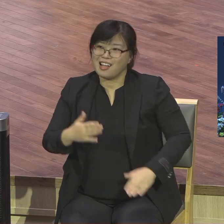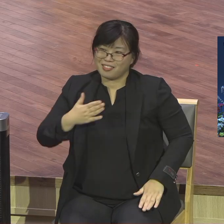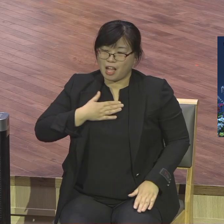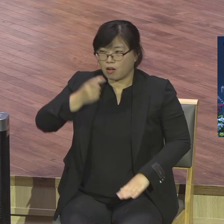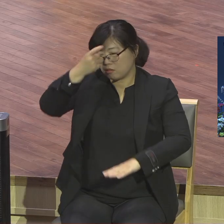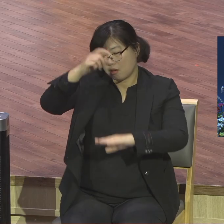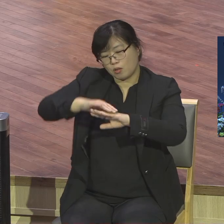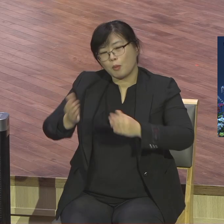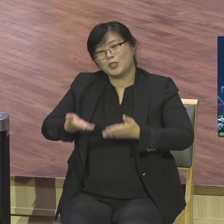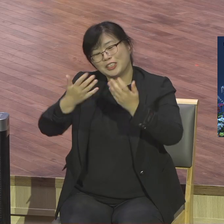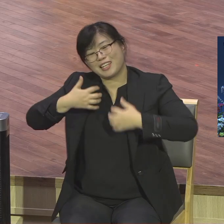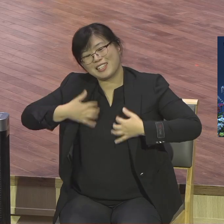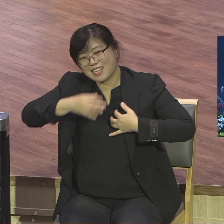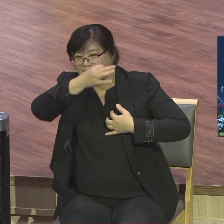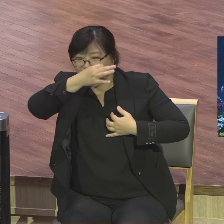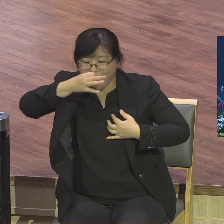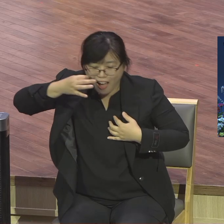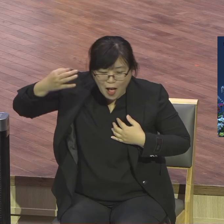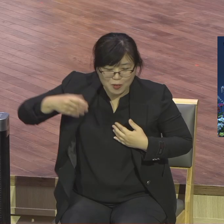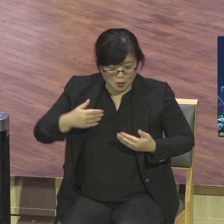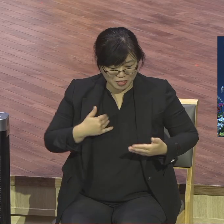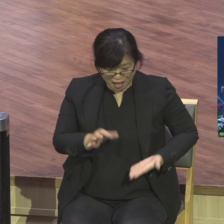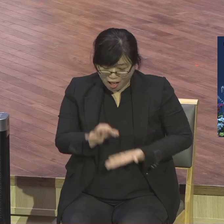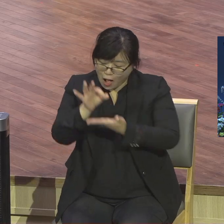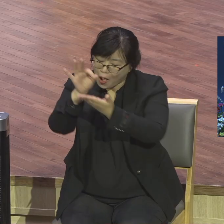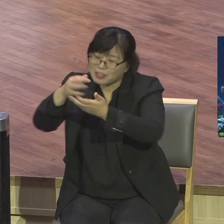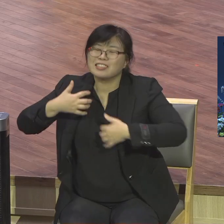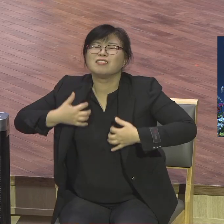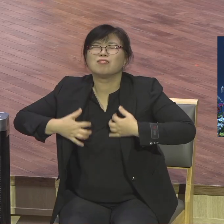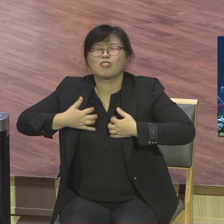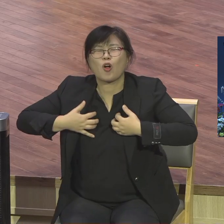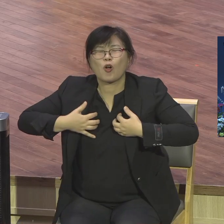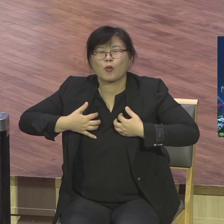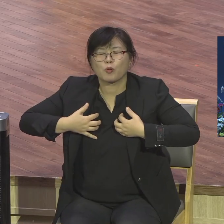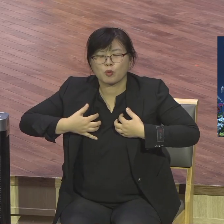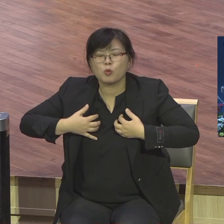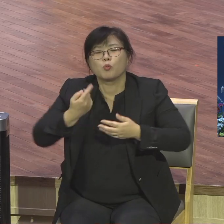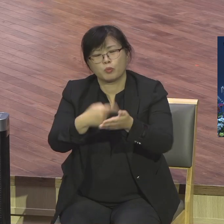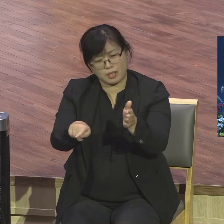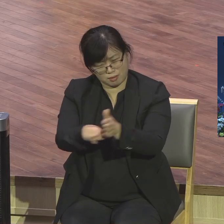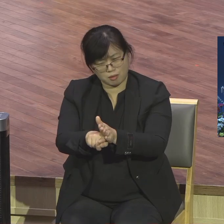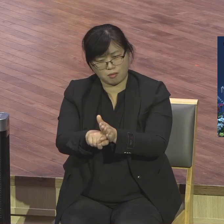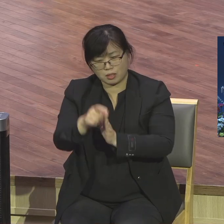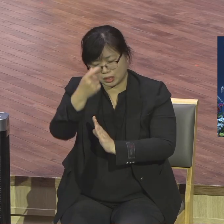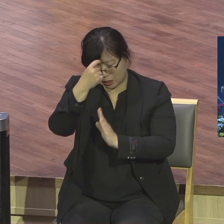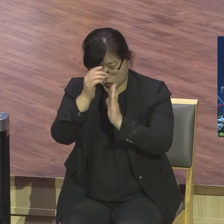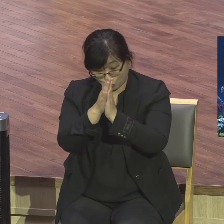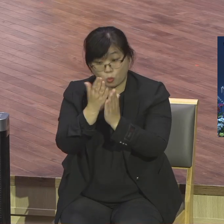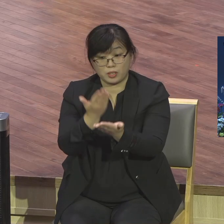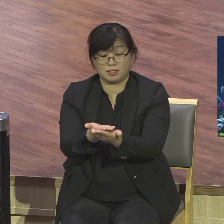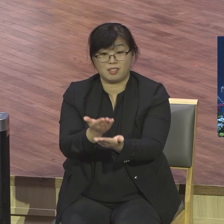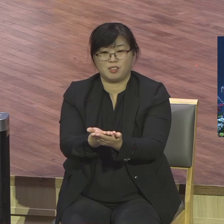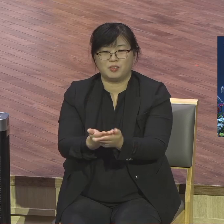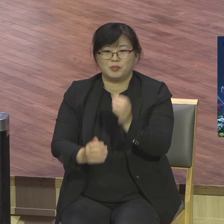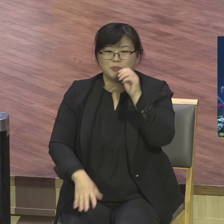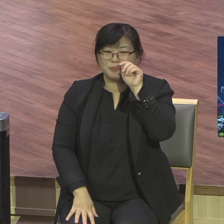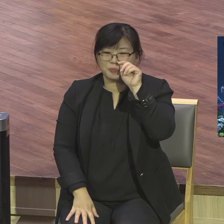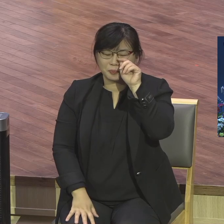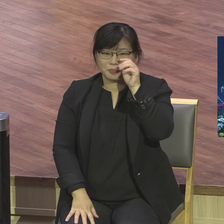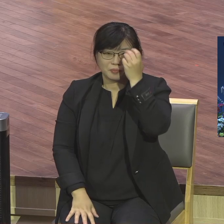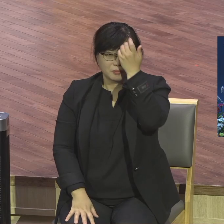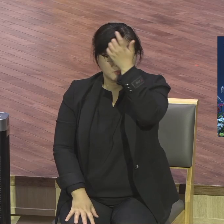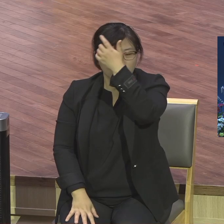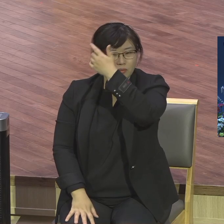즐거운 그런 여러분 신앙생활을 할 수 있게 해달라 기도하시기 바랍니다 어떤 이유든지 간에 여러분이 절대로